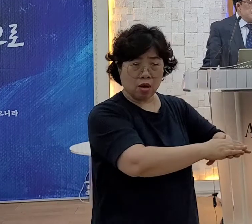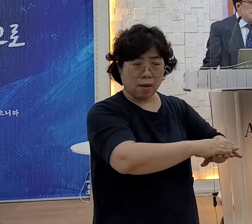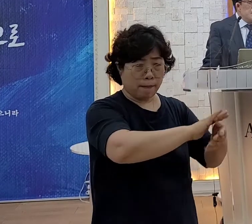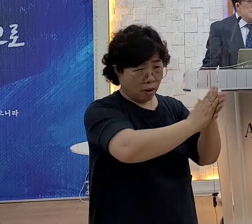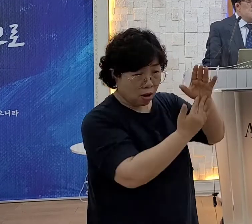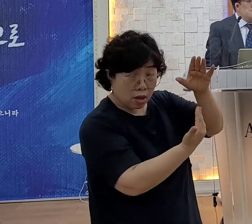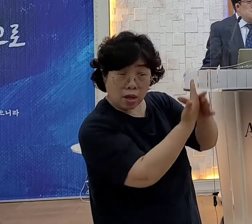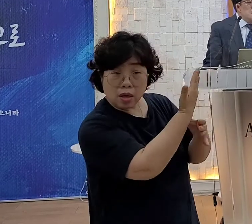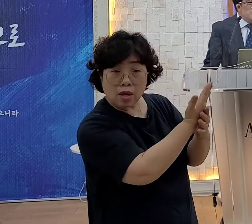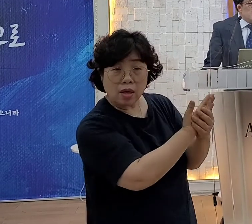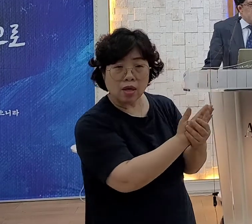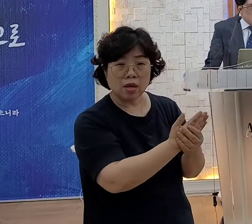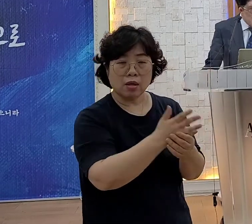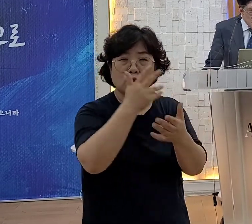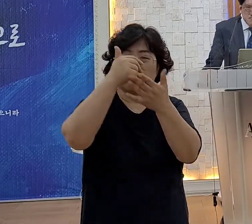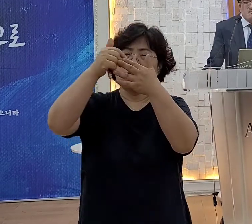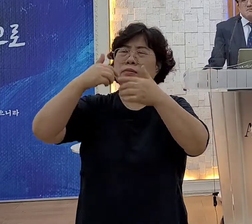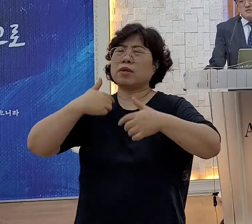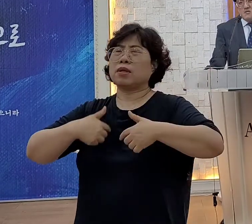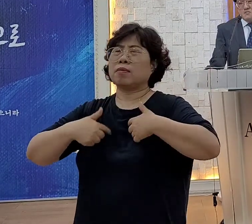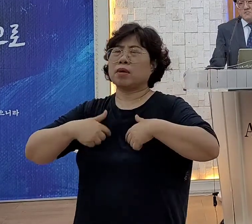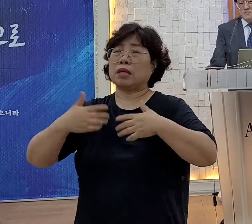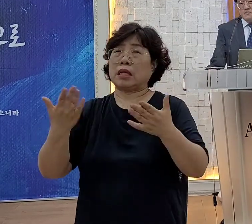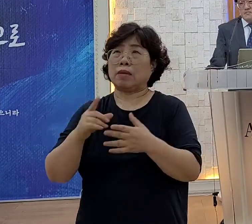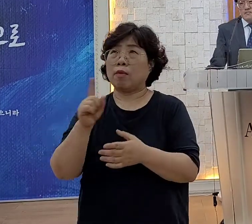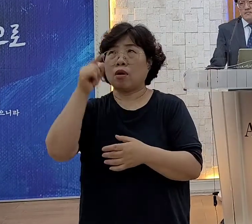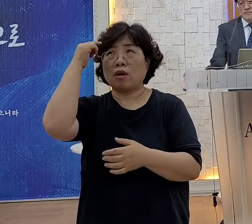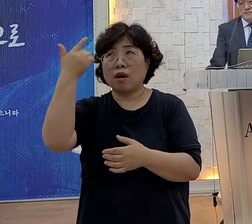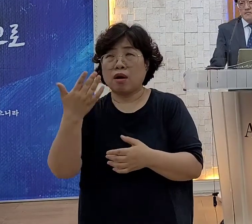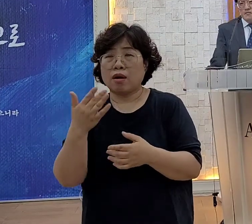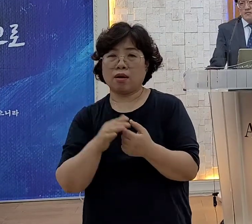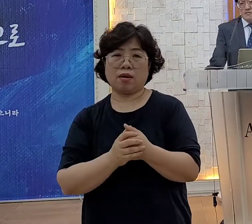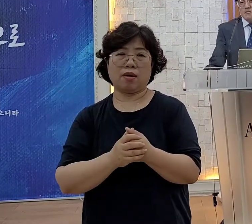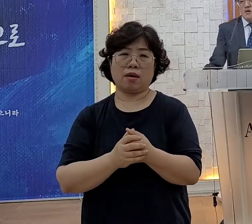달라져요. 그래서 주님이 기뻐하시는 것이 무엇일까?